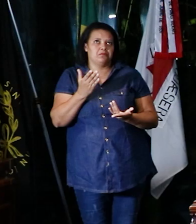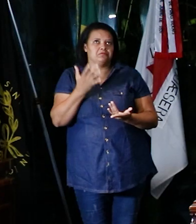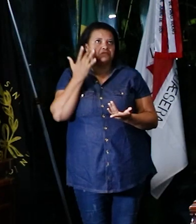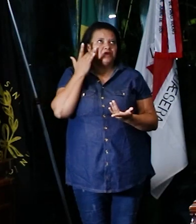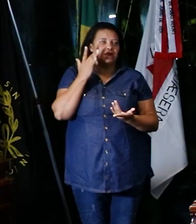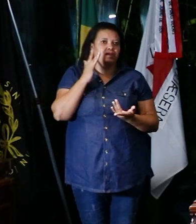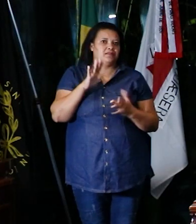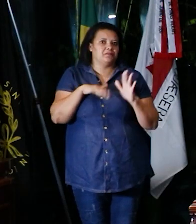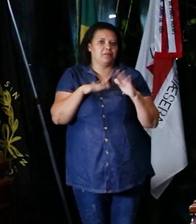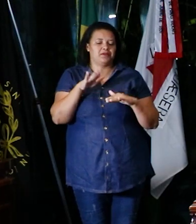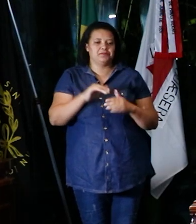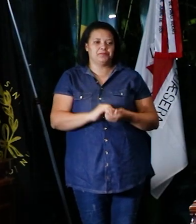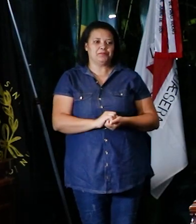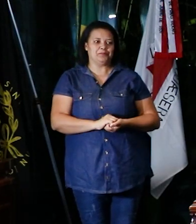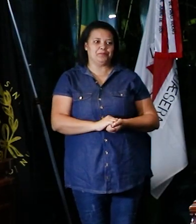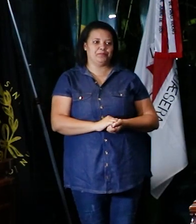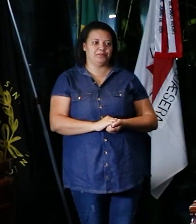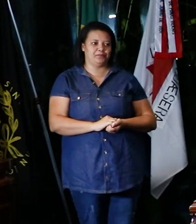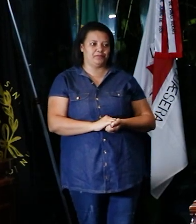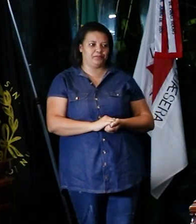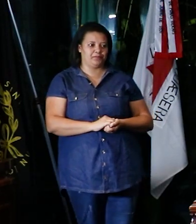lá, né?